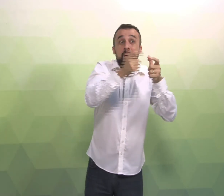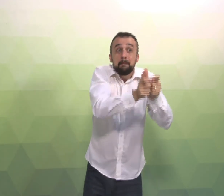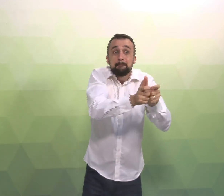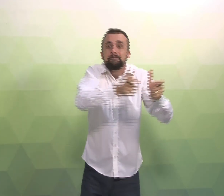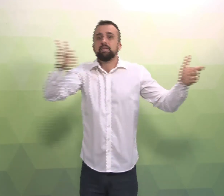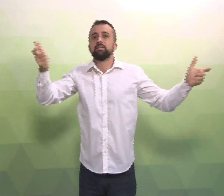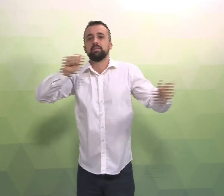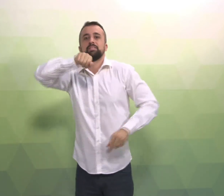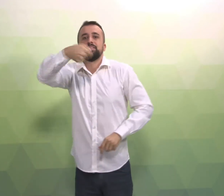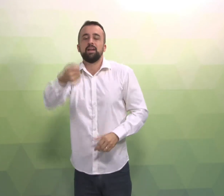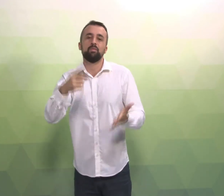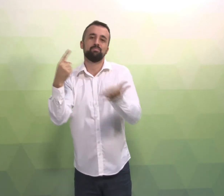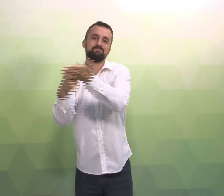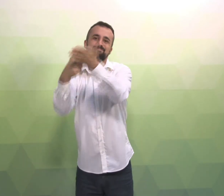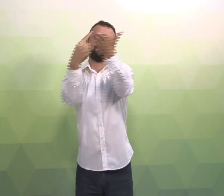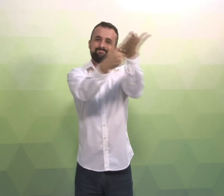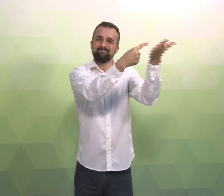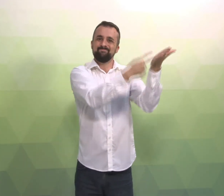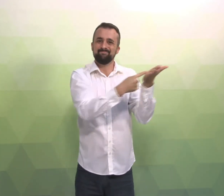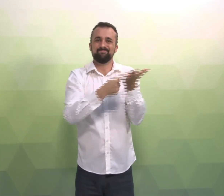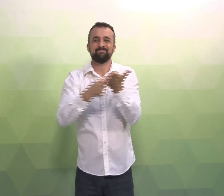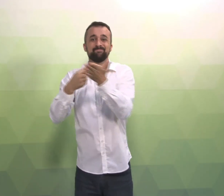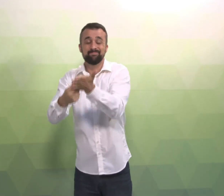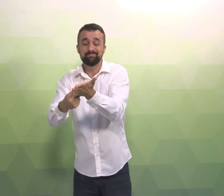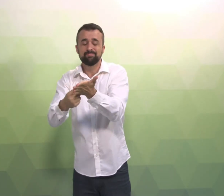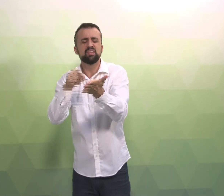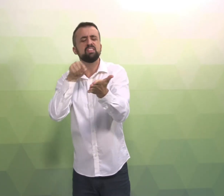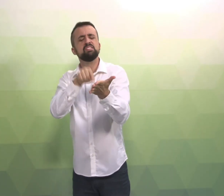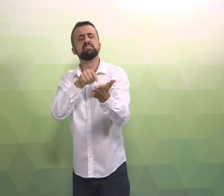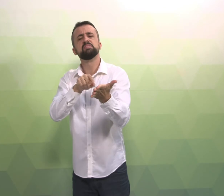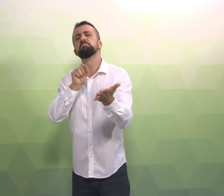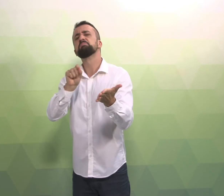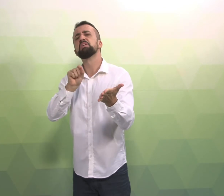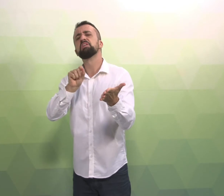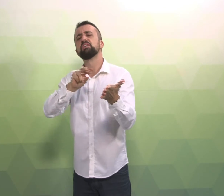Alguns sinais são icônicos, pois a maioria é arbitrário.